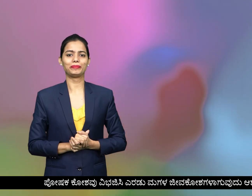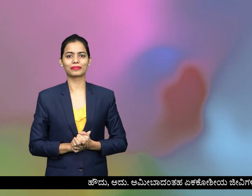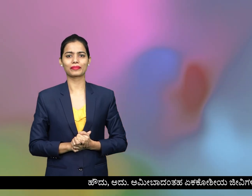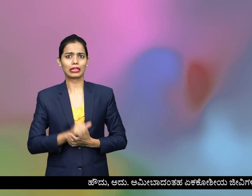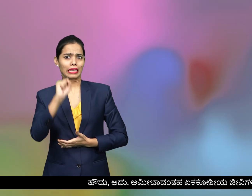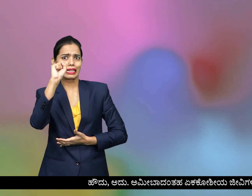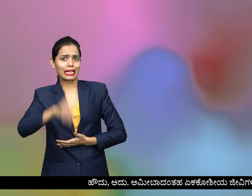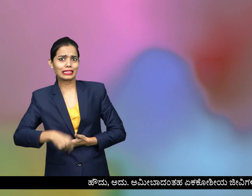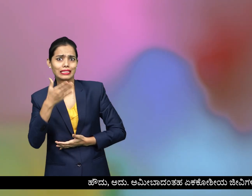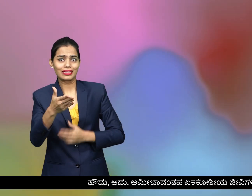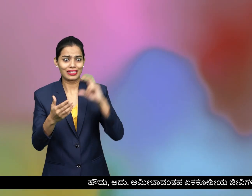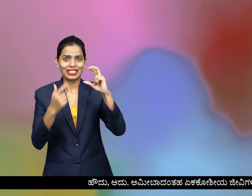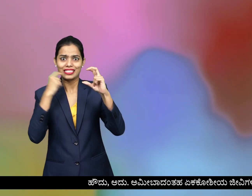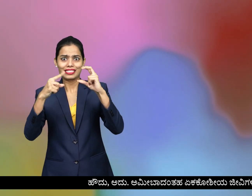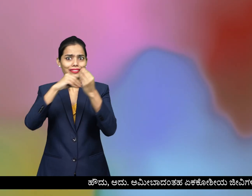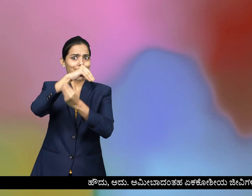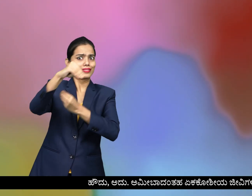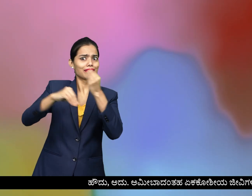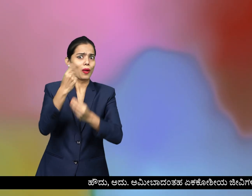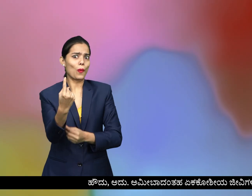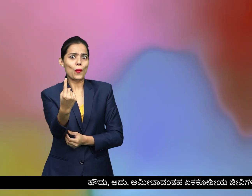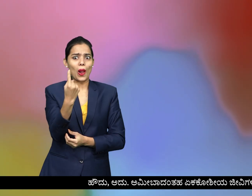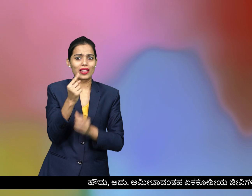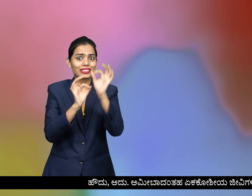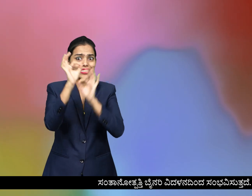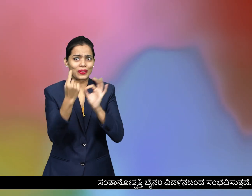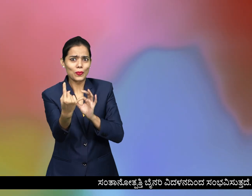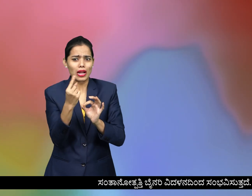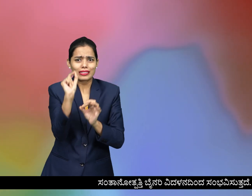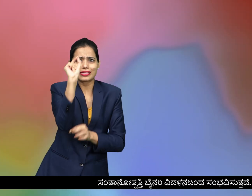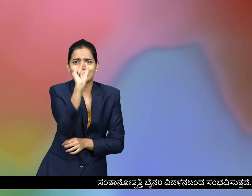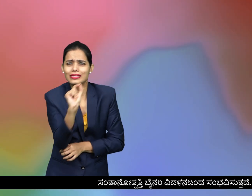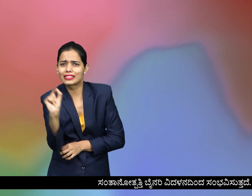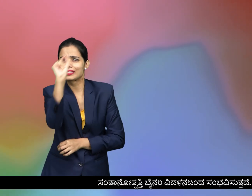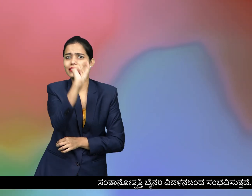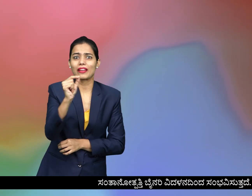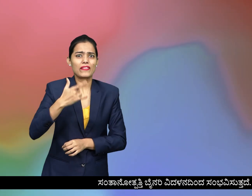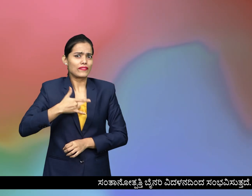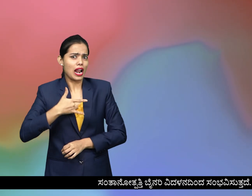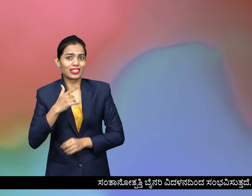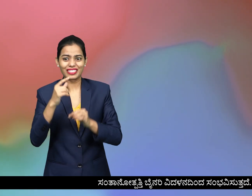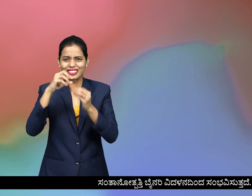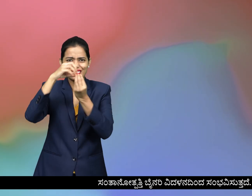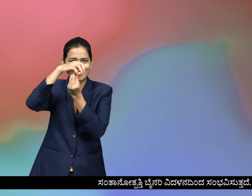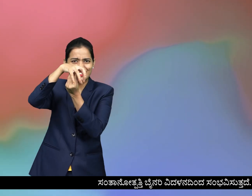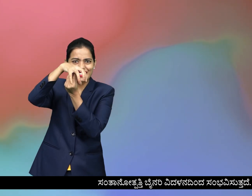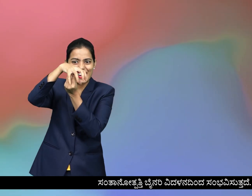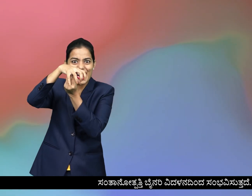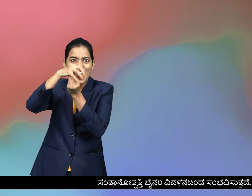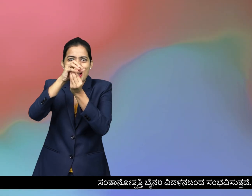ಹೌದು, ಅದು ಅಮೀಬಾದಂತಹ ಏಕಕೋಶೀಯ ಜೀವಿಗಳಲ್ಲಿ ಸಂತಾನೋತ್ಪತ್ತಿ ಬೈನರಿ ವಿದಳನದಿಂದ ಸಂಭವಿಸುತ್ತದೆ.